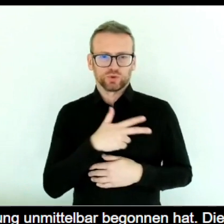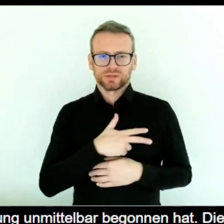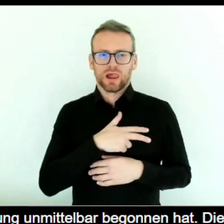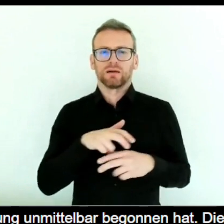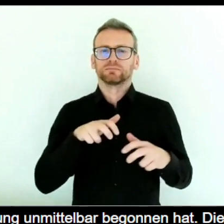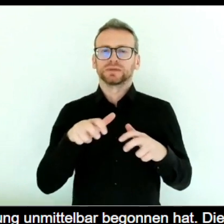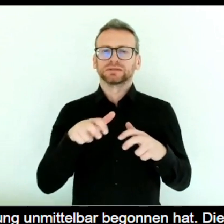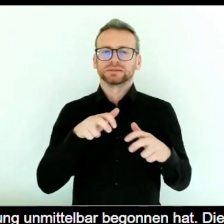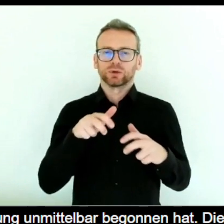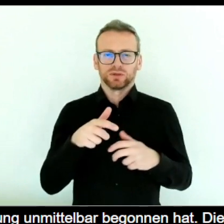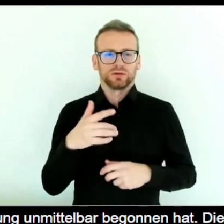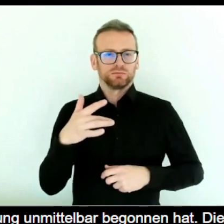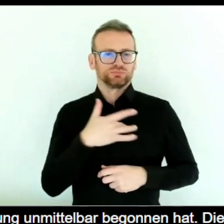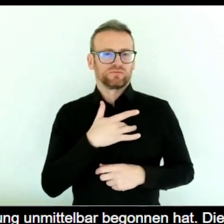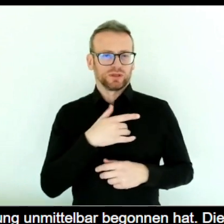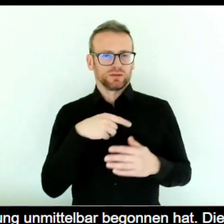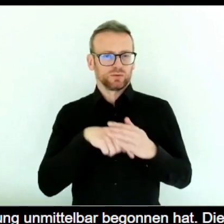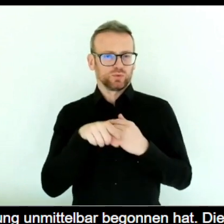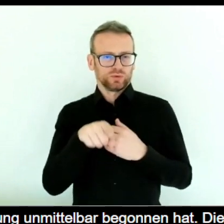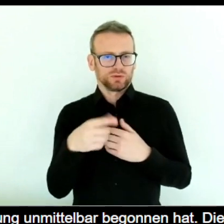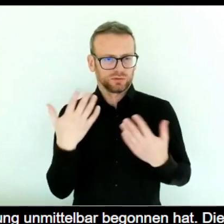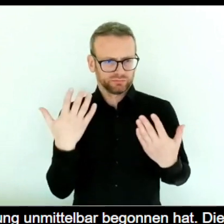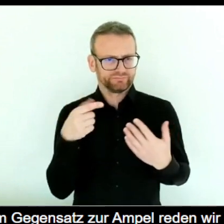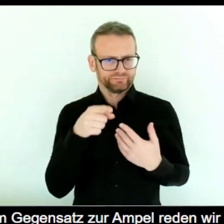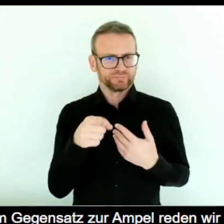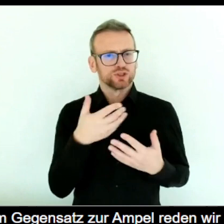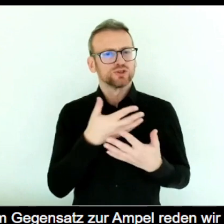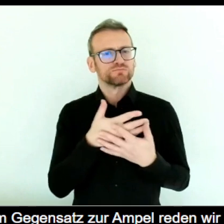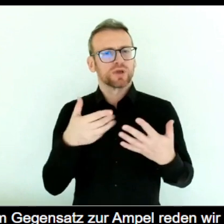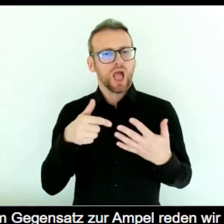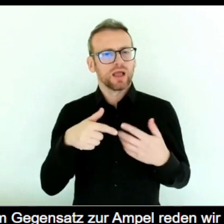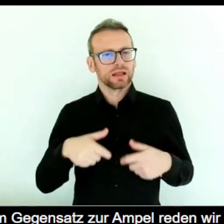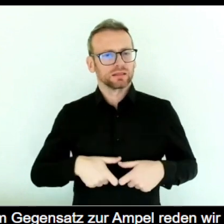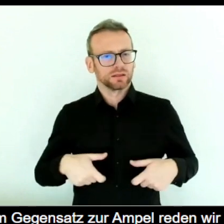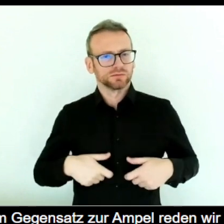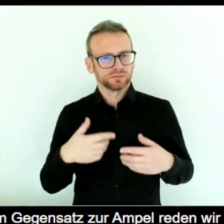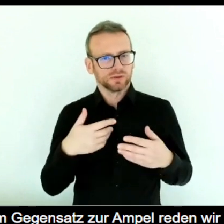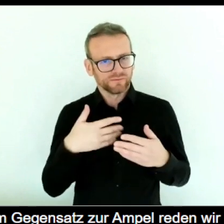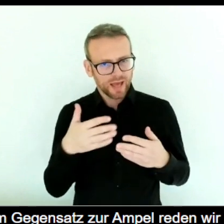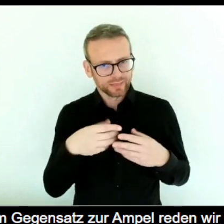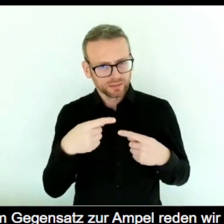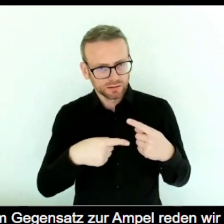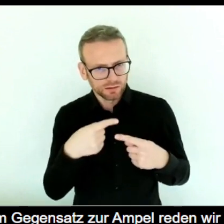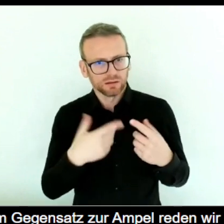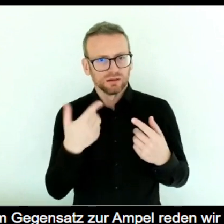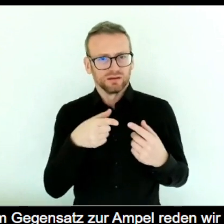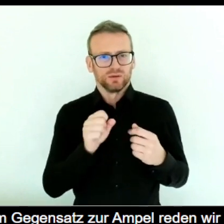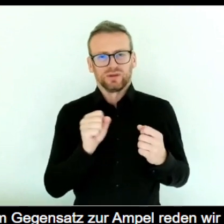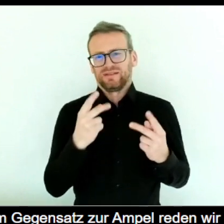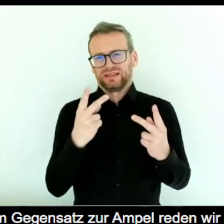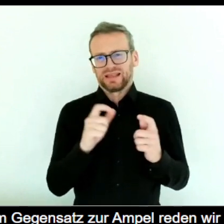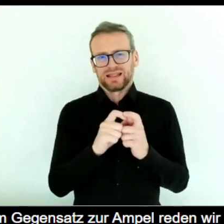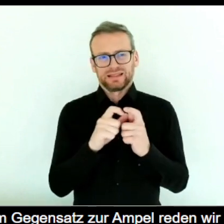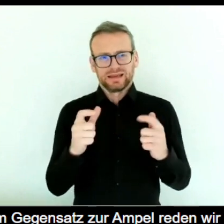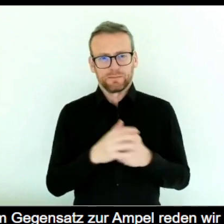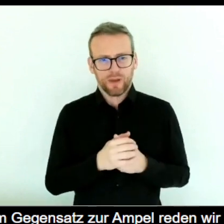wichtige Fördermaßnahme zu streichen, beziehungsweise jetzt